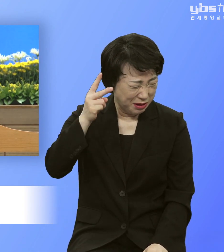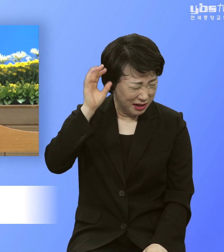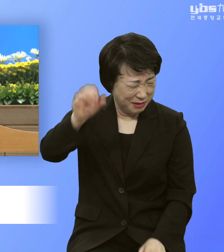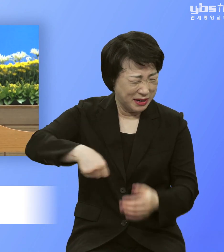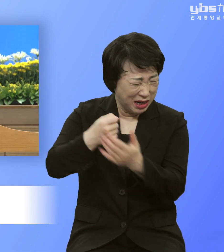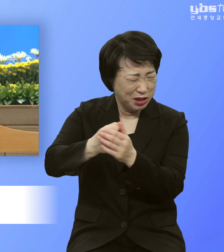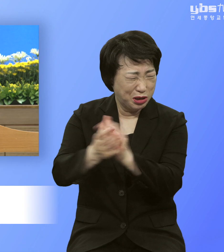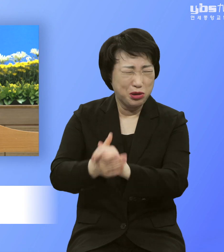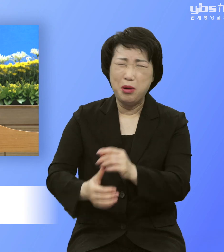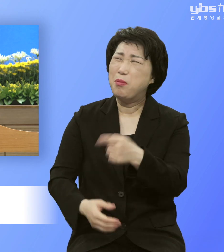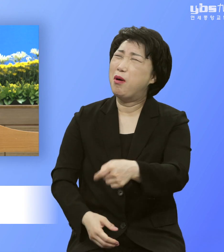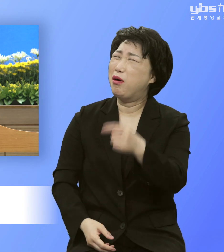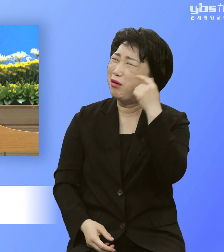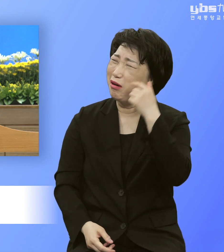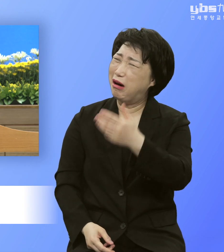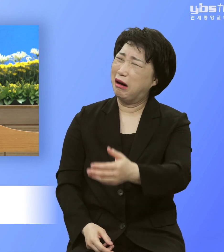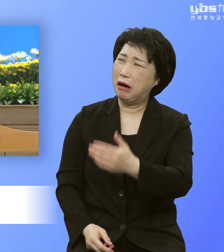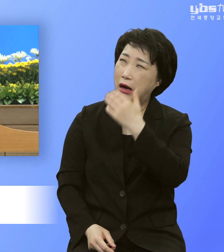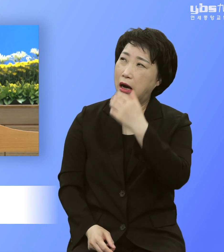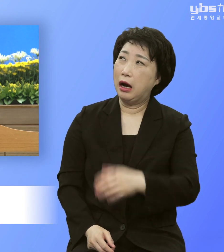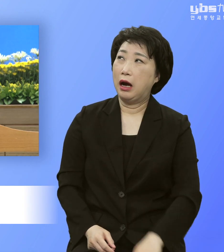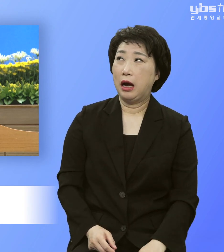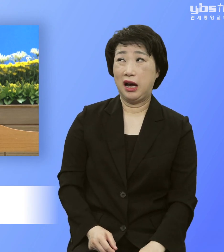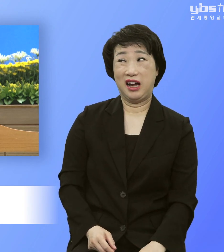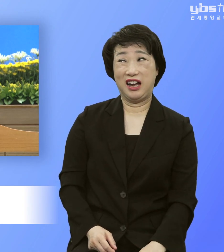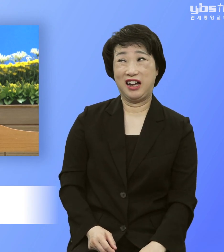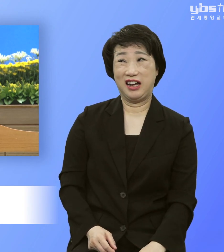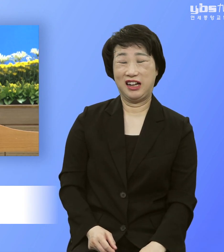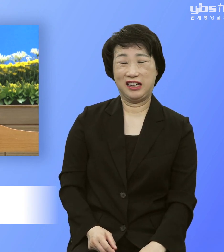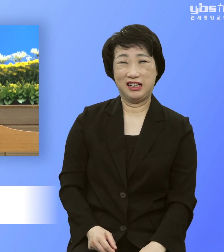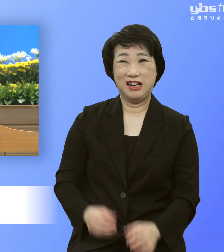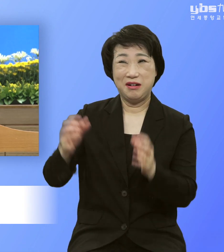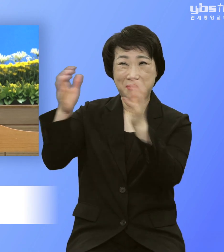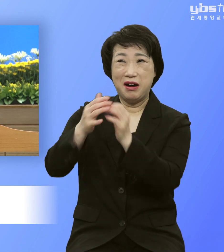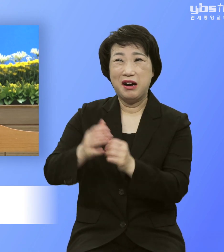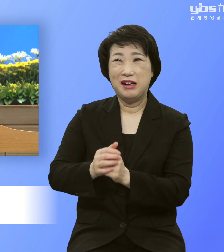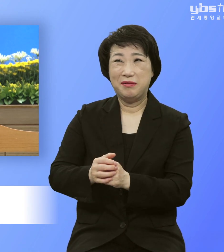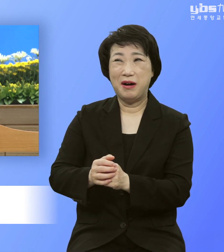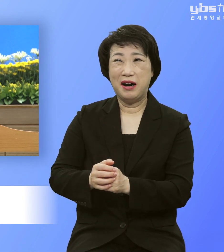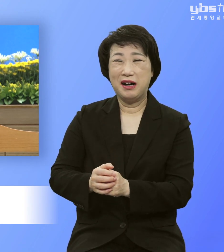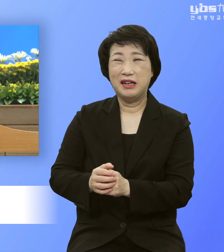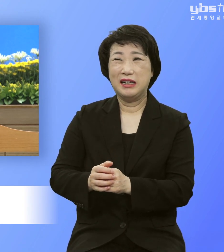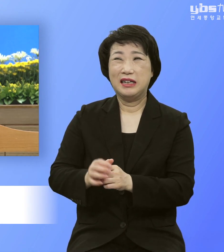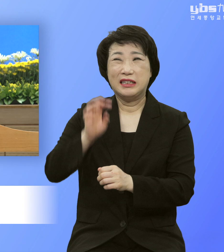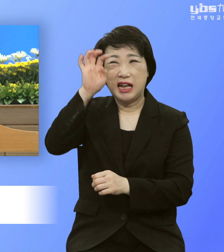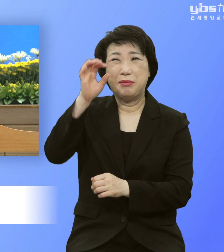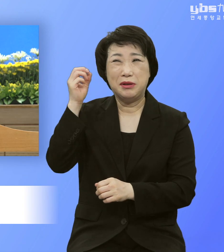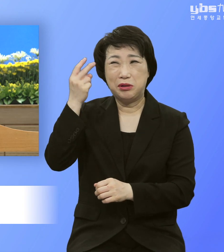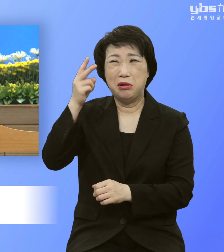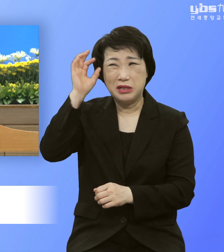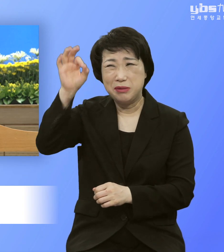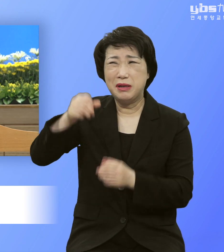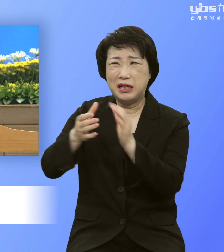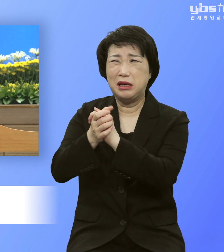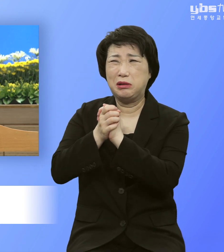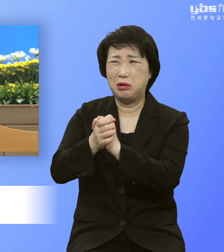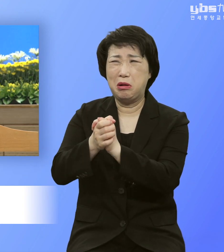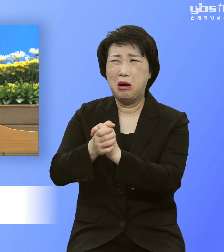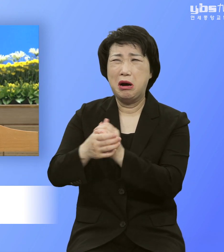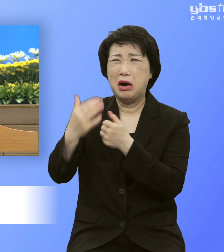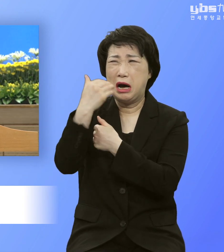10일이야 40일은 40일이고 10일이면 10일이니까 보태도 10일까지 얘기하면서 막 그렇게 기도하라고 그렇게